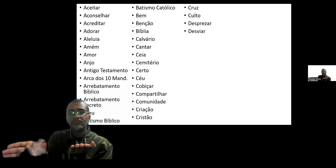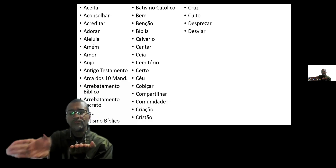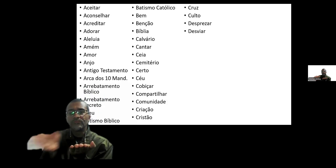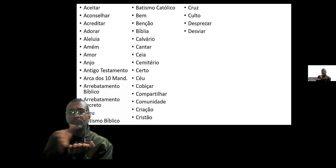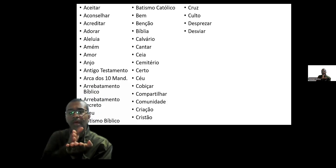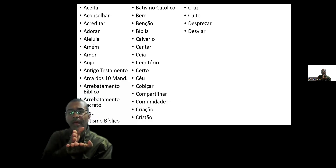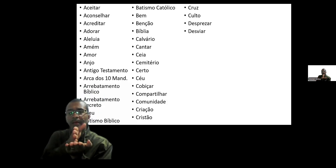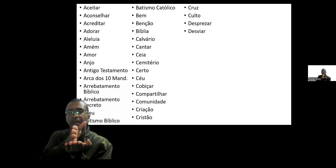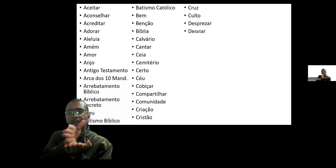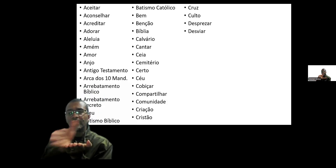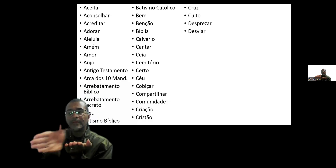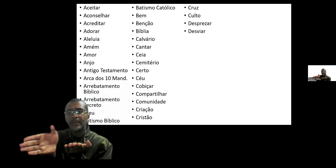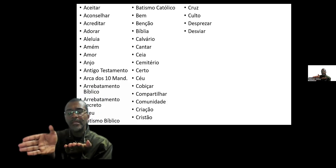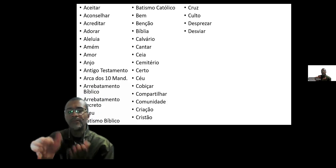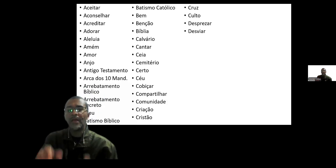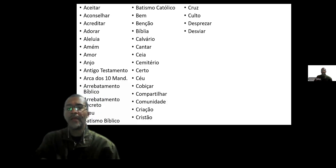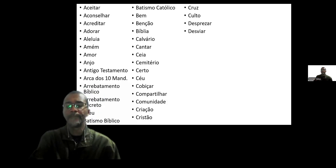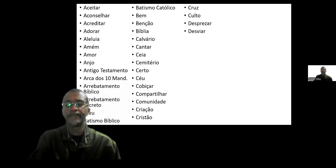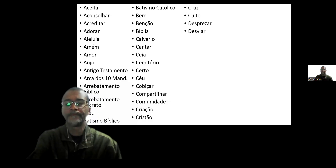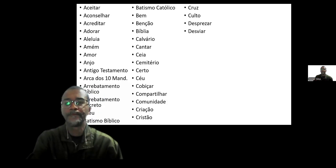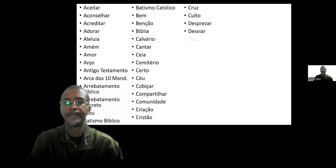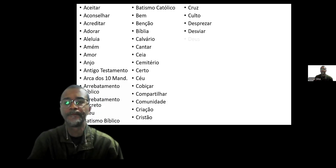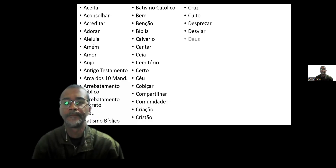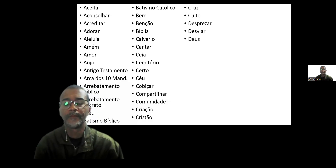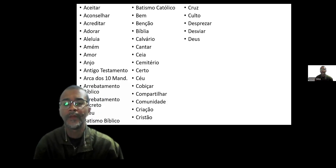desvio, tá? Desviar.